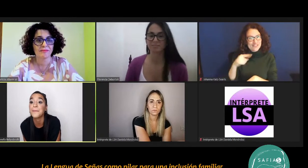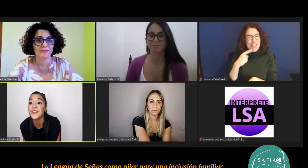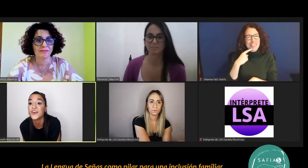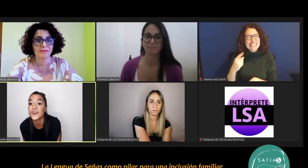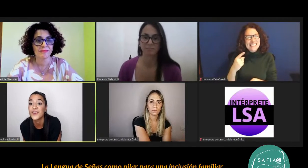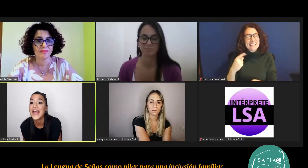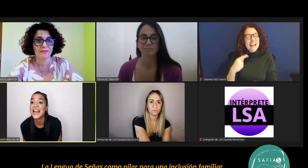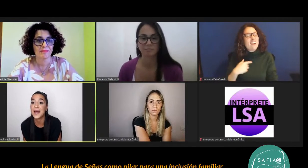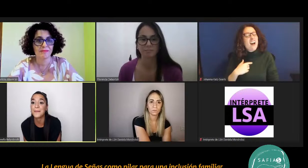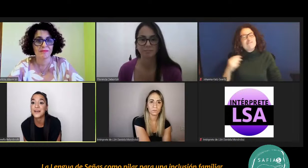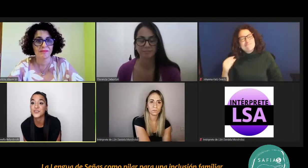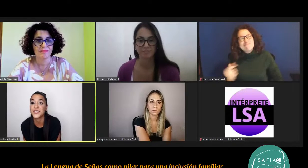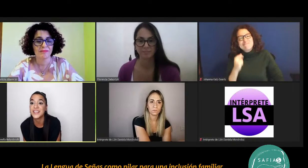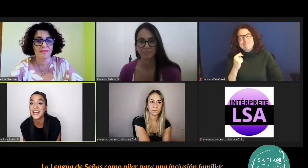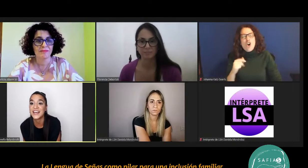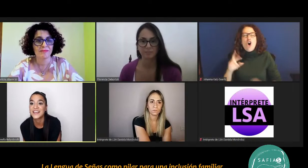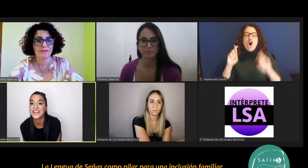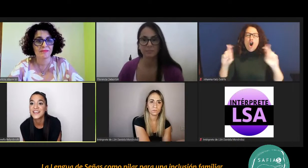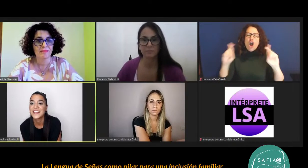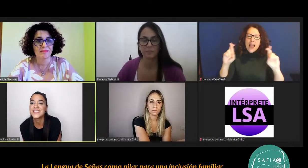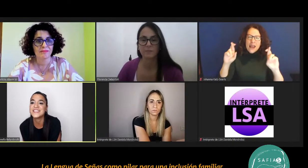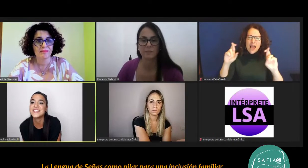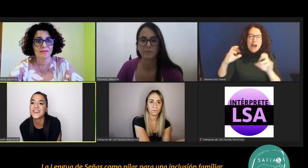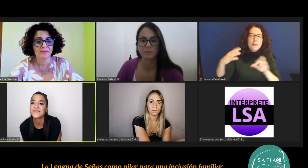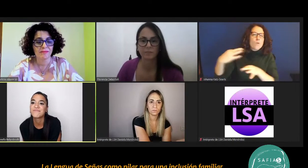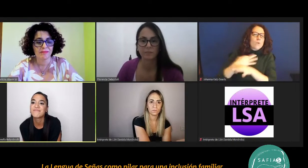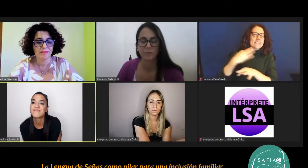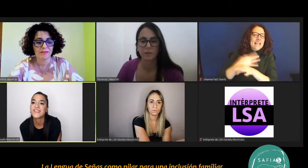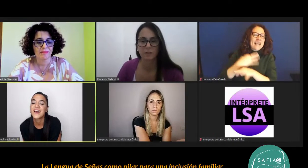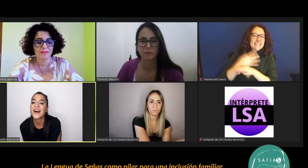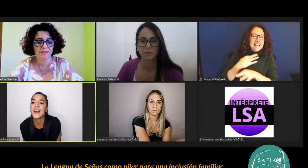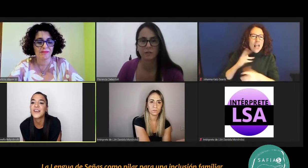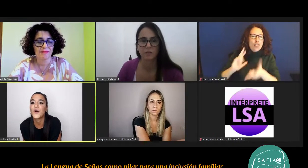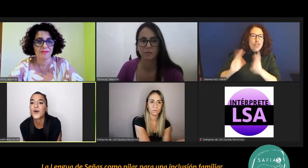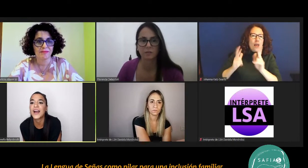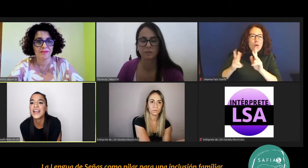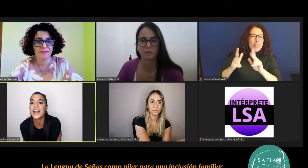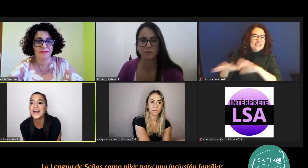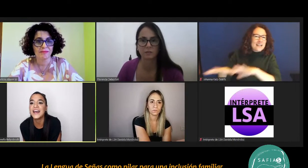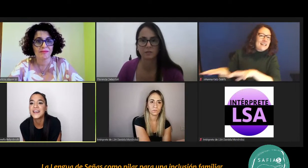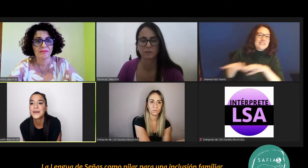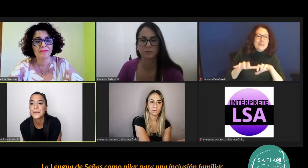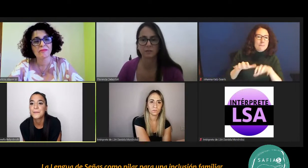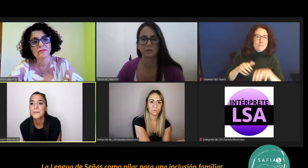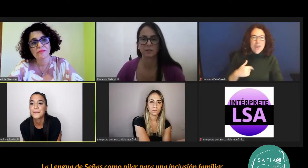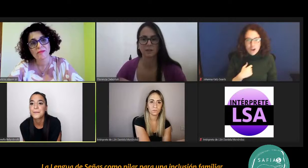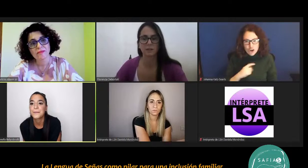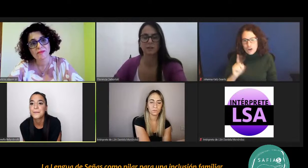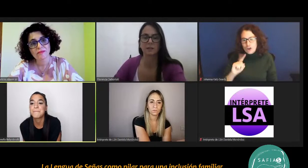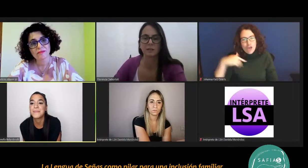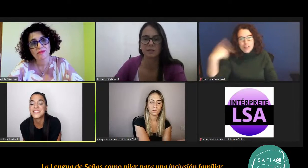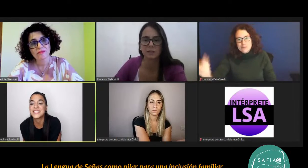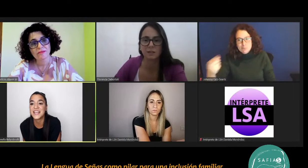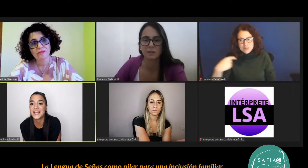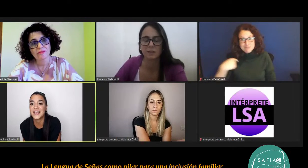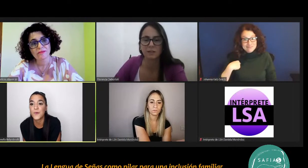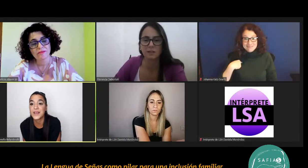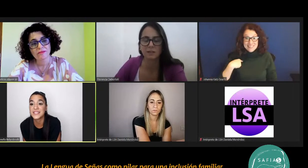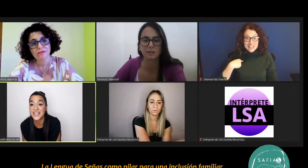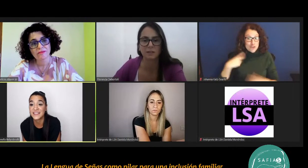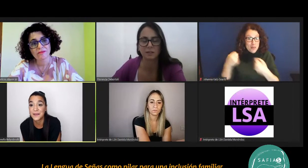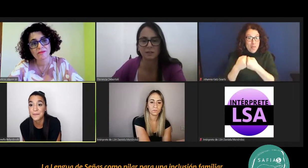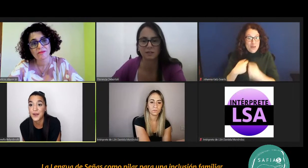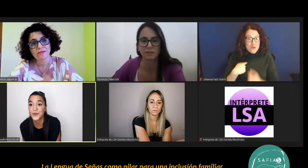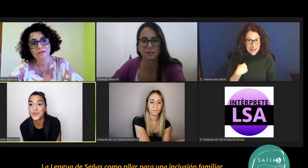conseguir, pero la mayoría dice, ay, ojalá me enseñen